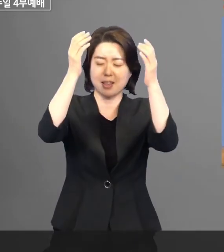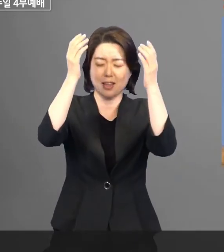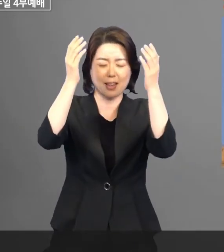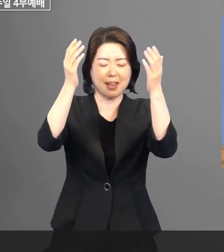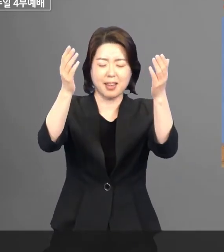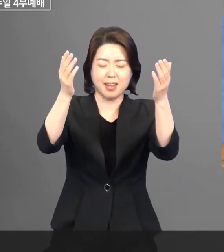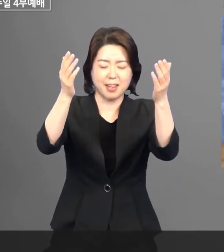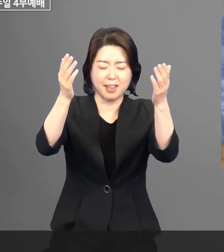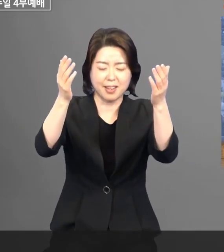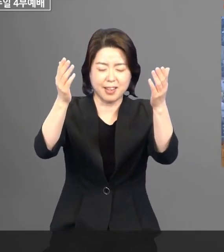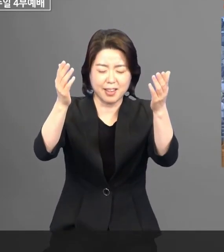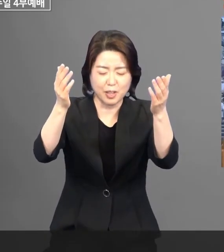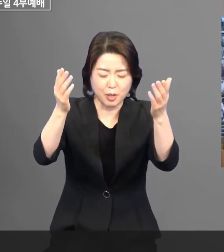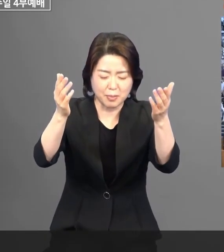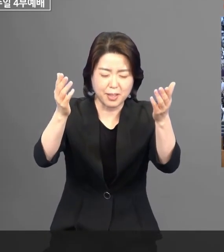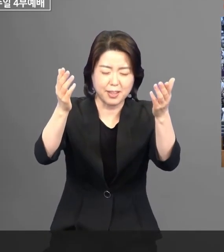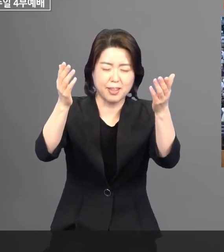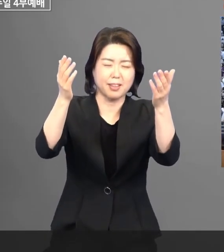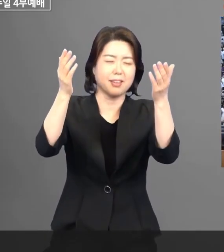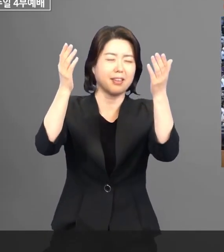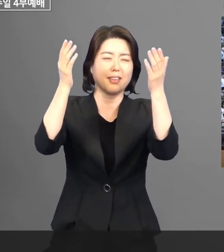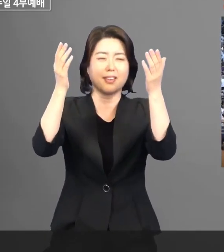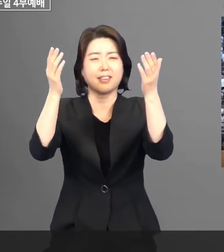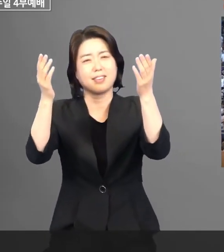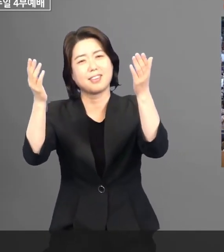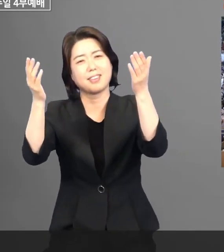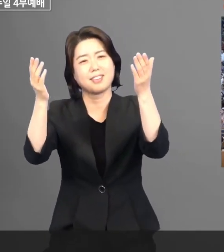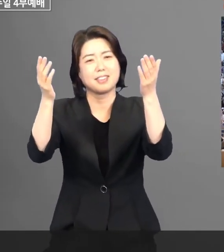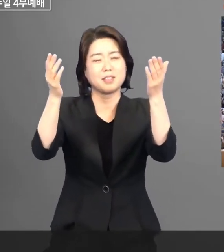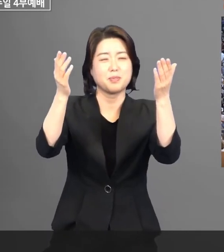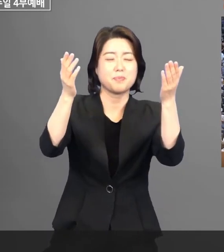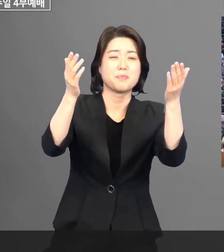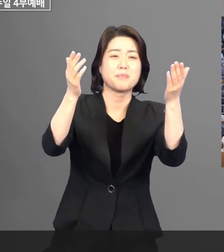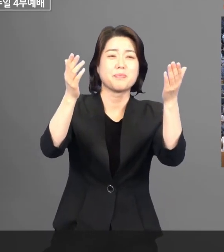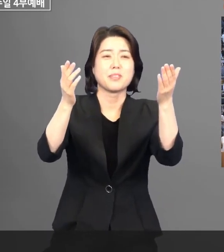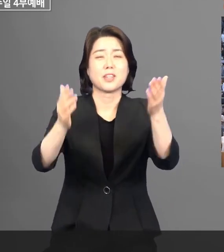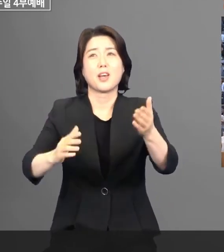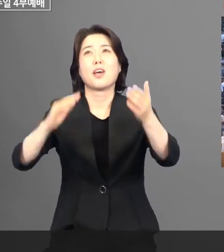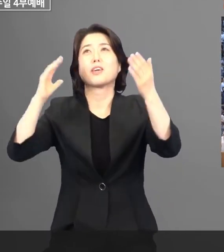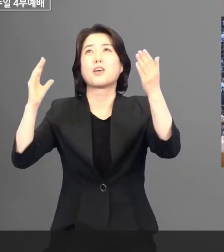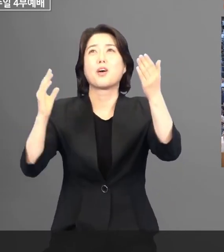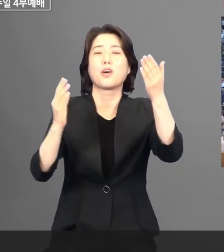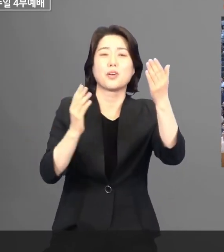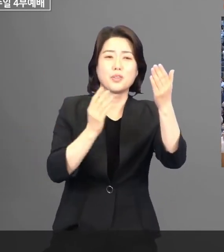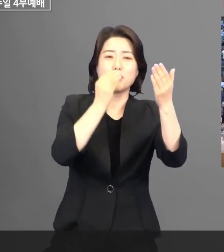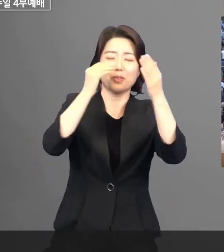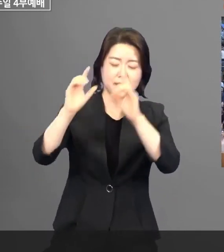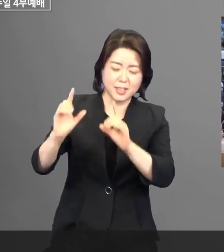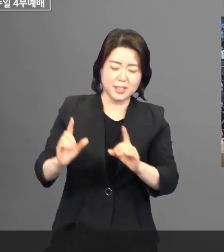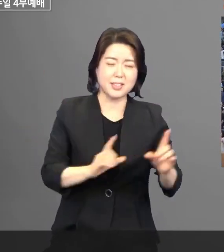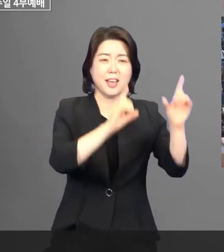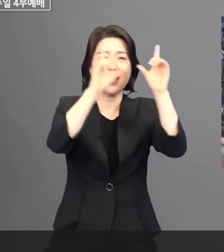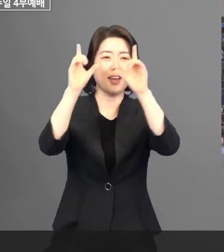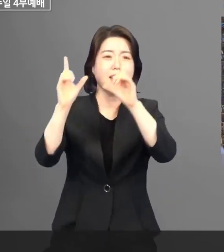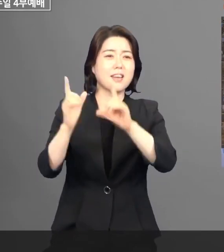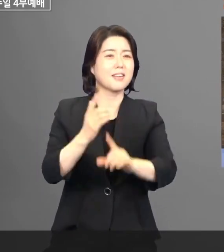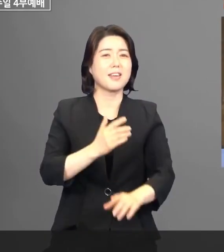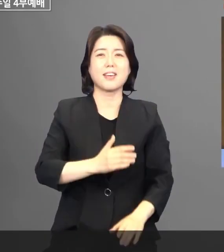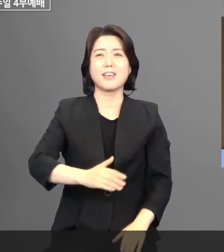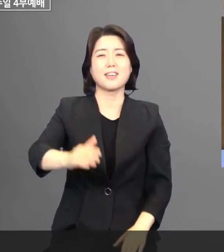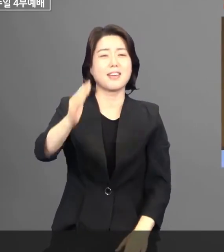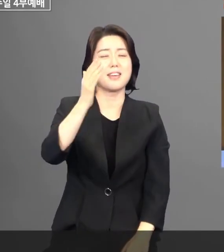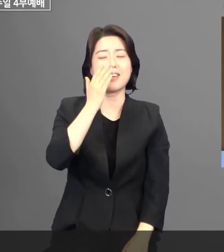소망해 우리 하나님께 간구합시다. 거룩히 살아갈 그 힘을 주소서. 거룩히